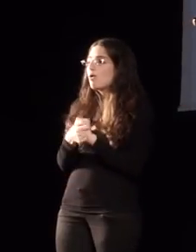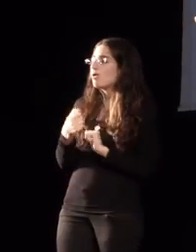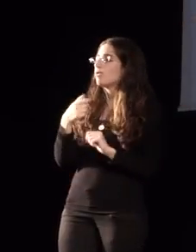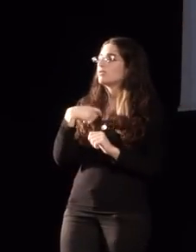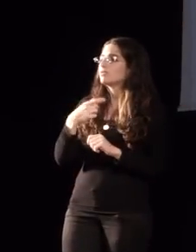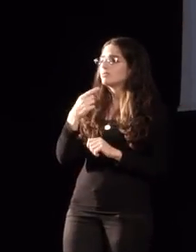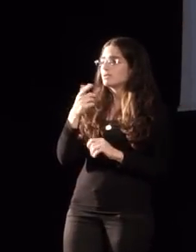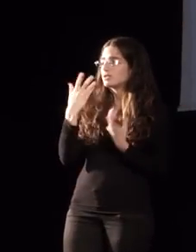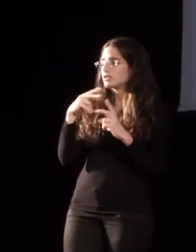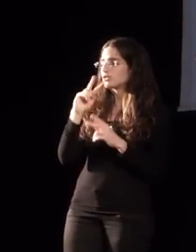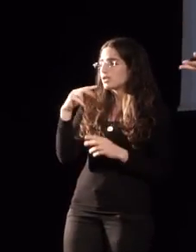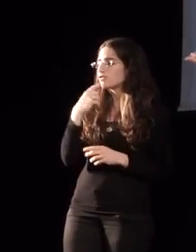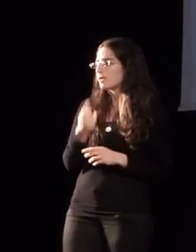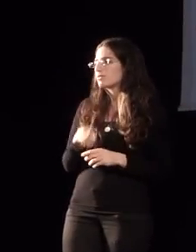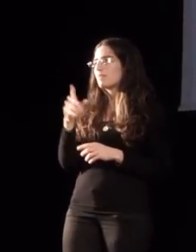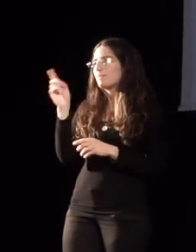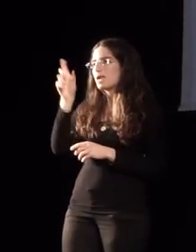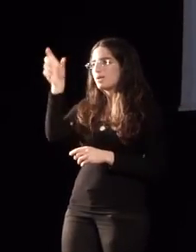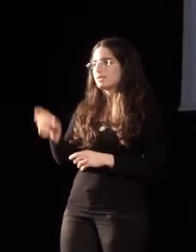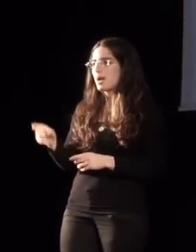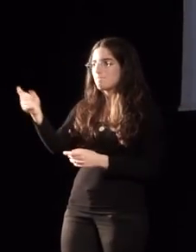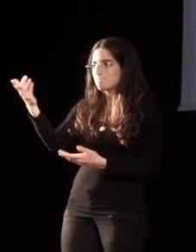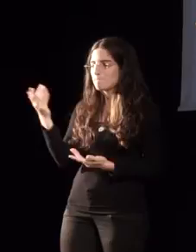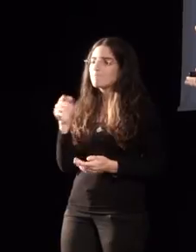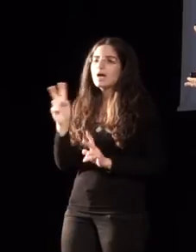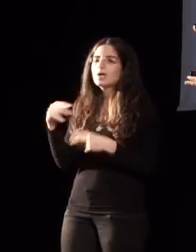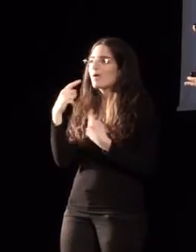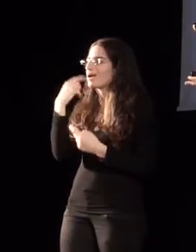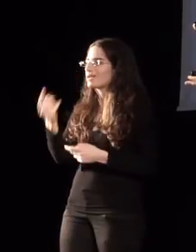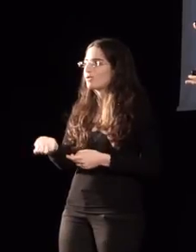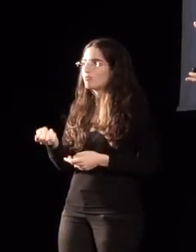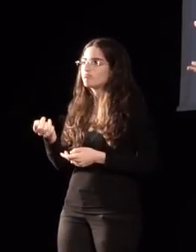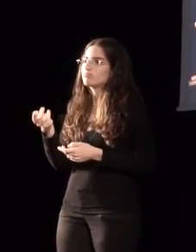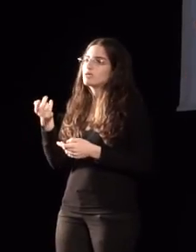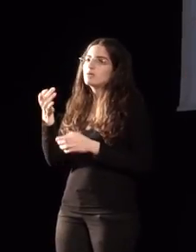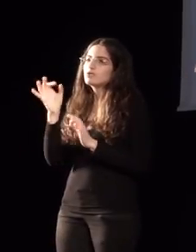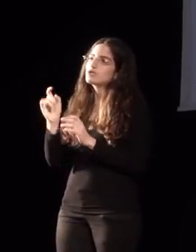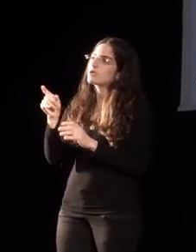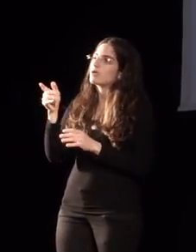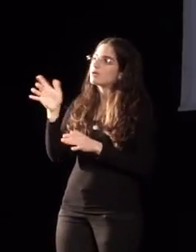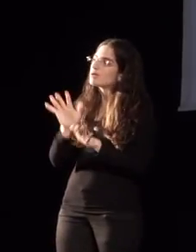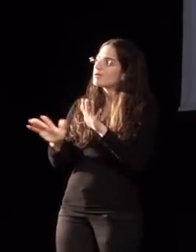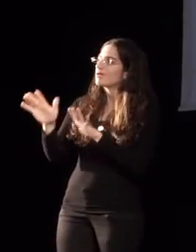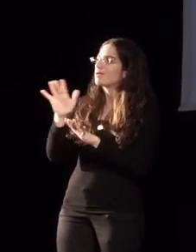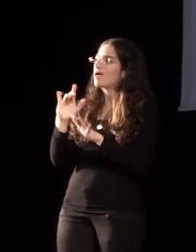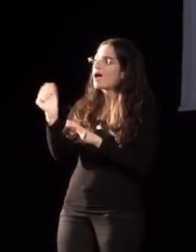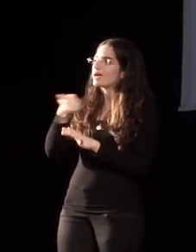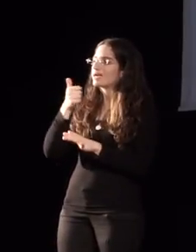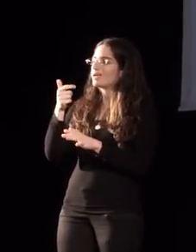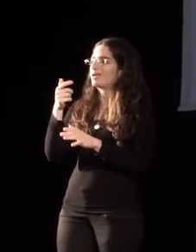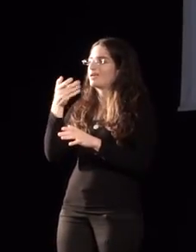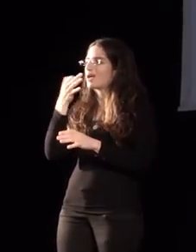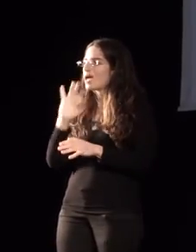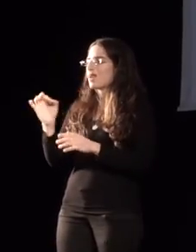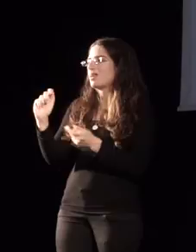רגע, מי הבן אדם שעומד מולי? ומה אני יכול להגיד לו? בשביל שיגרום לו בצורה הכי אפקטיבית לשנות את